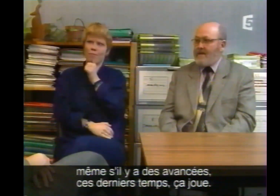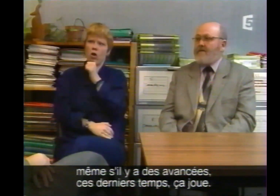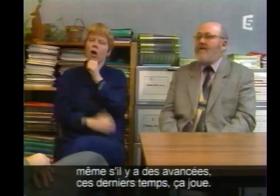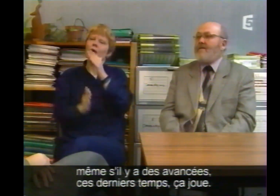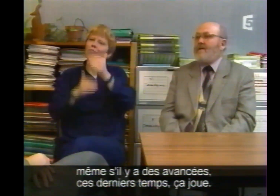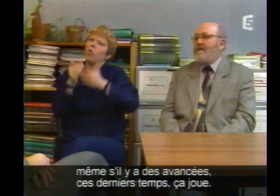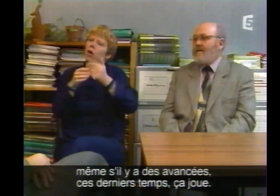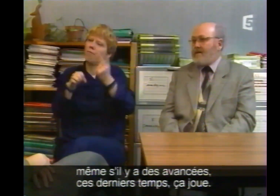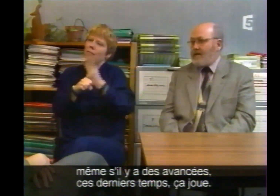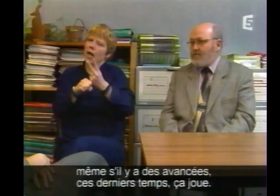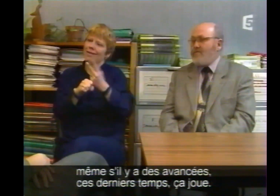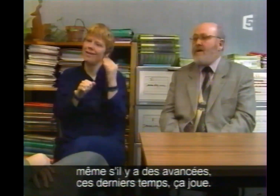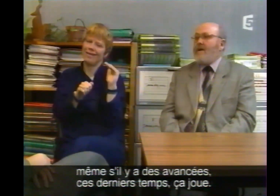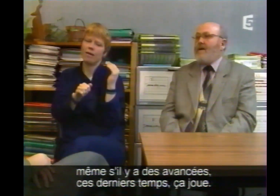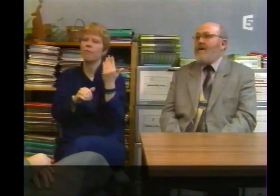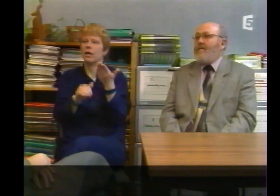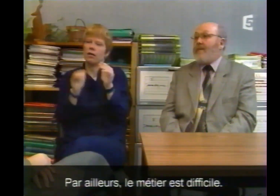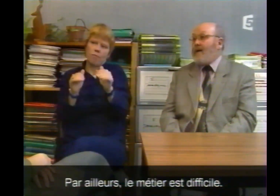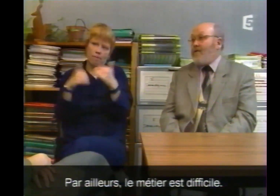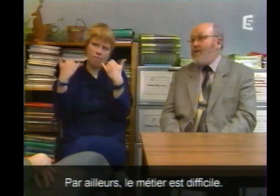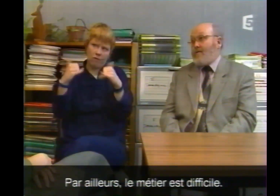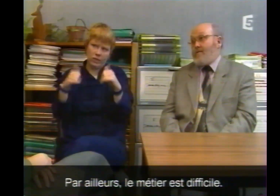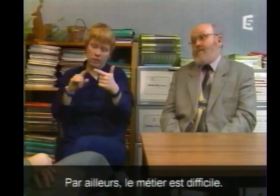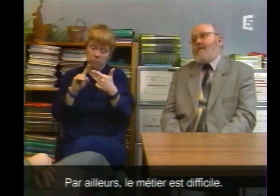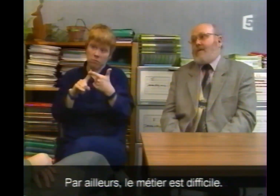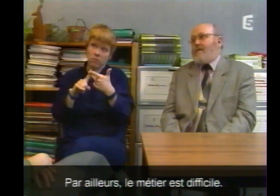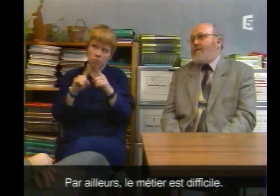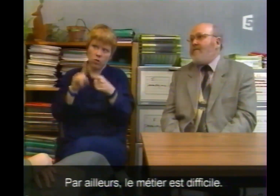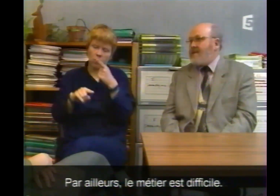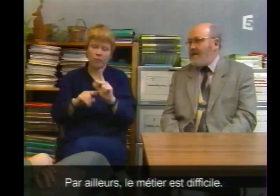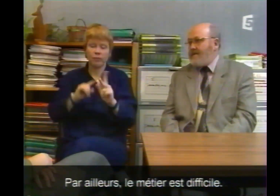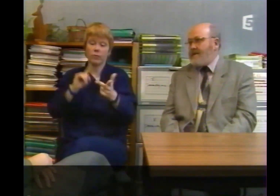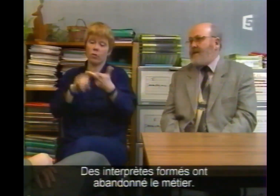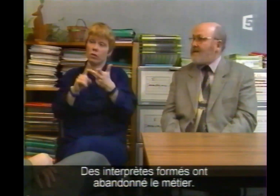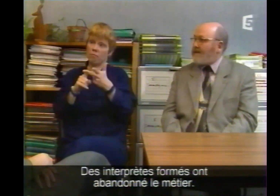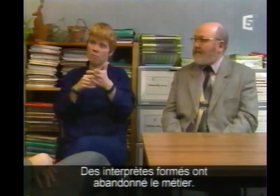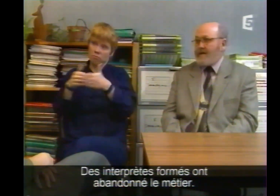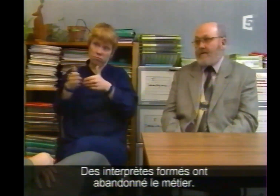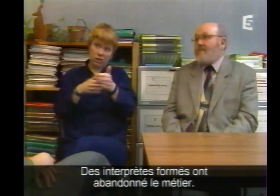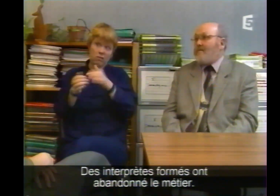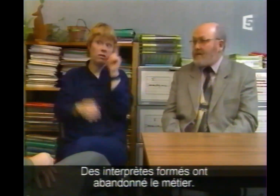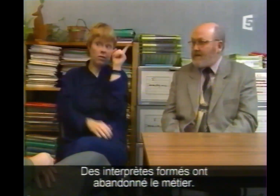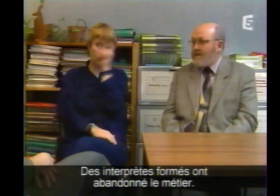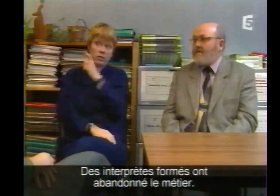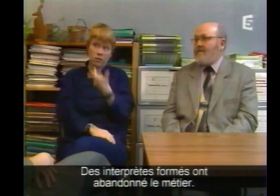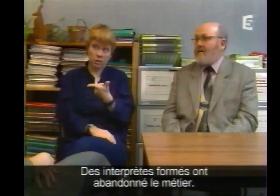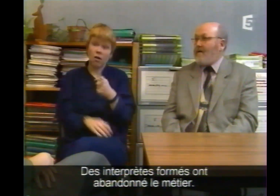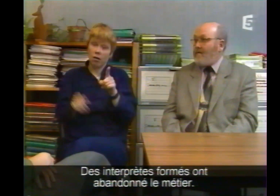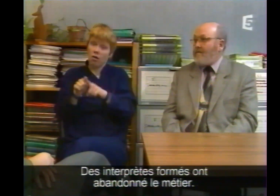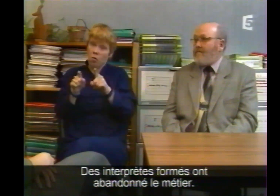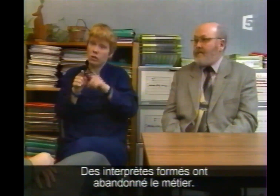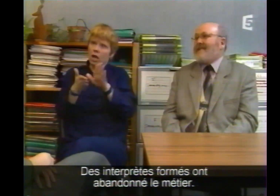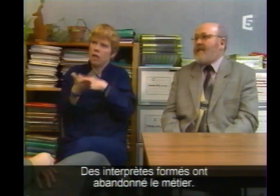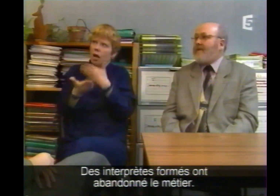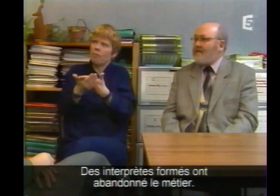derniers temps, ça joue. Par ailleurs, le métier est difficile, des interprètes aussi, des interprètes